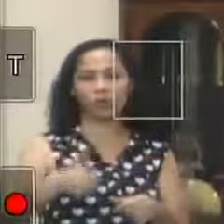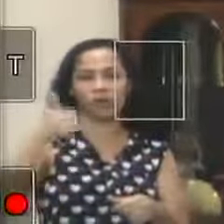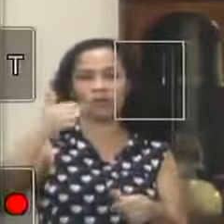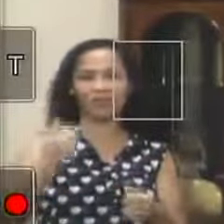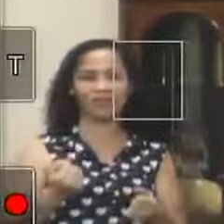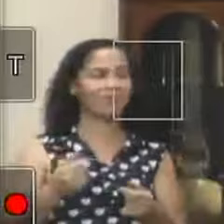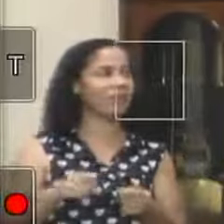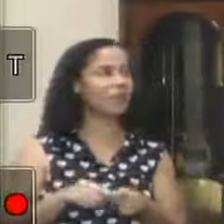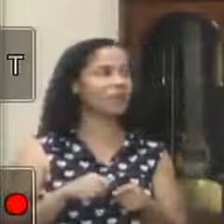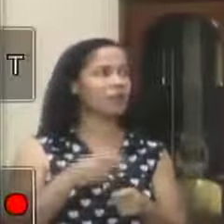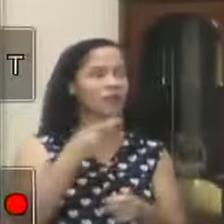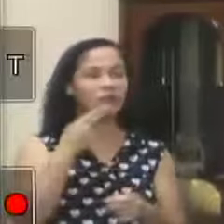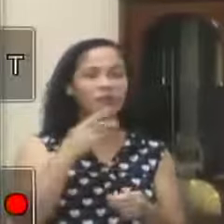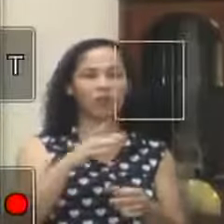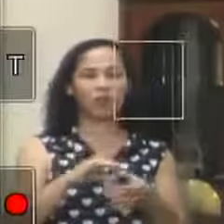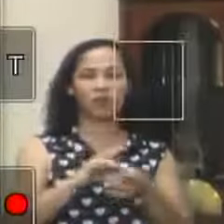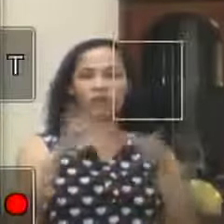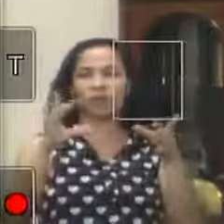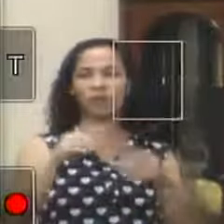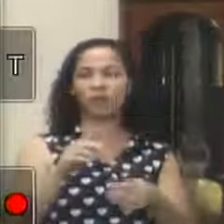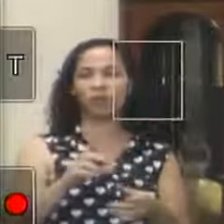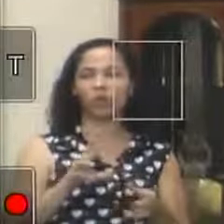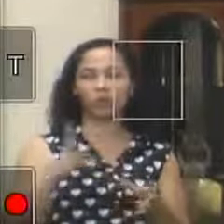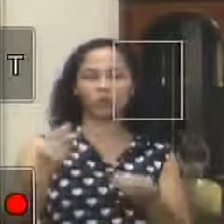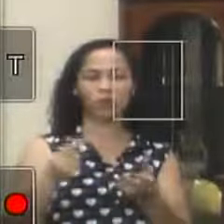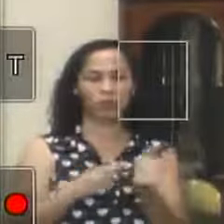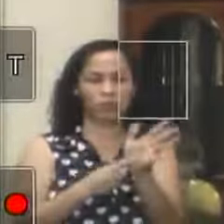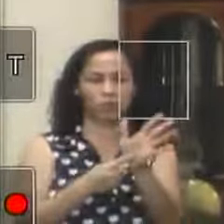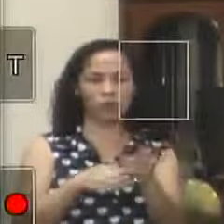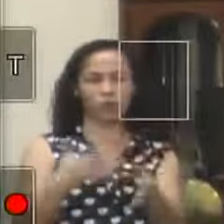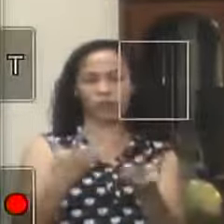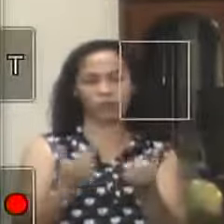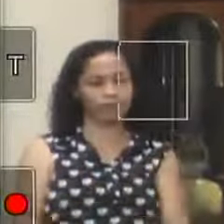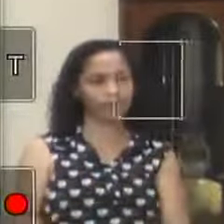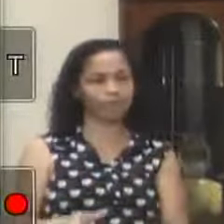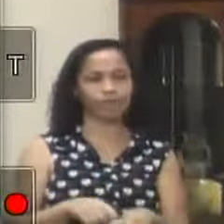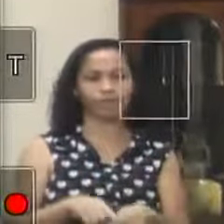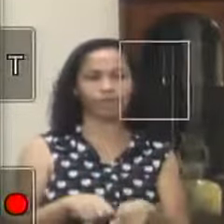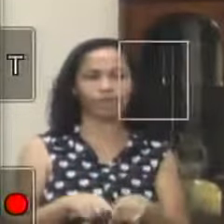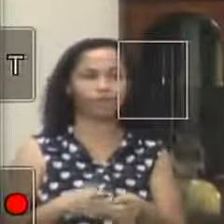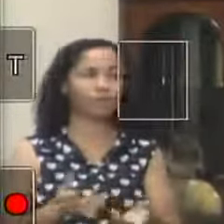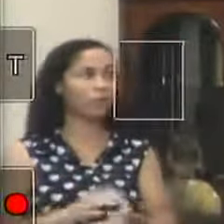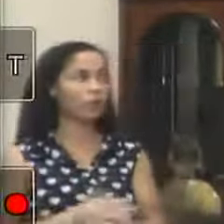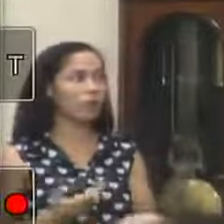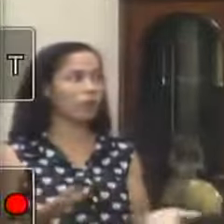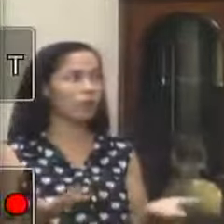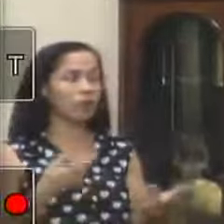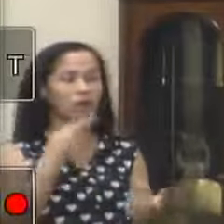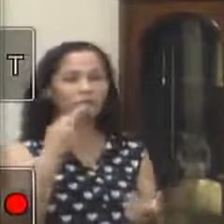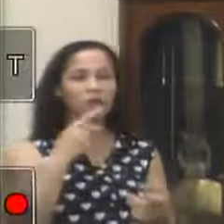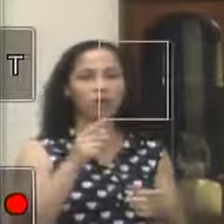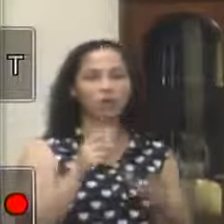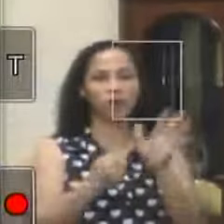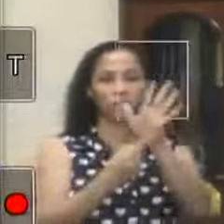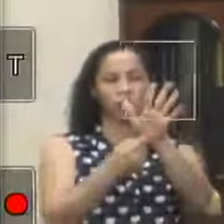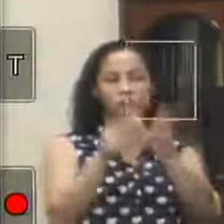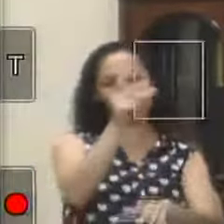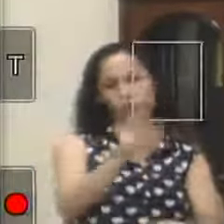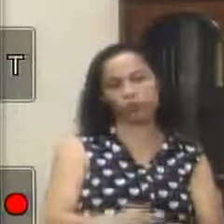ele realmente, o habeas corpus dele, não seria aceito. Então, eu tenho que deixar registrado. Eu sei